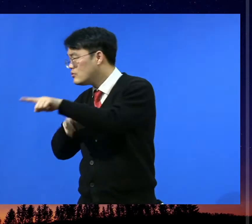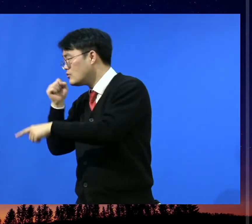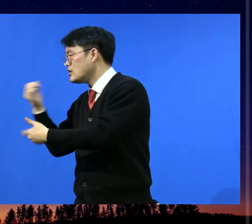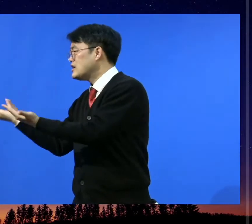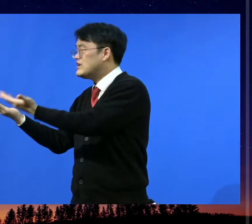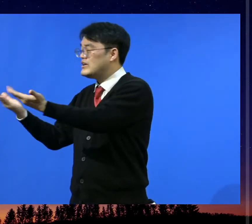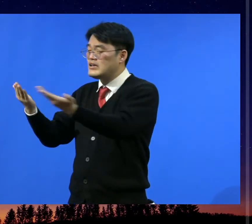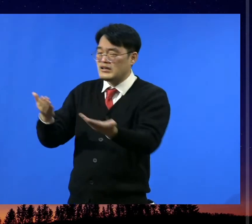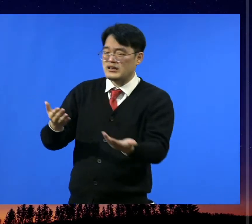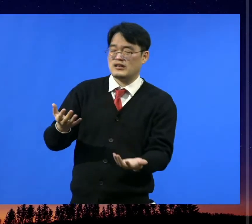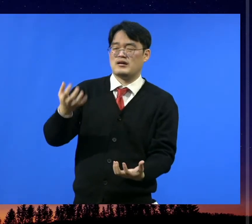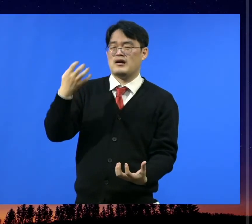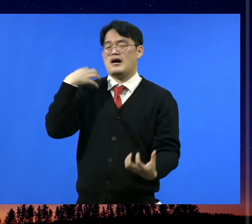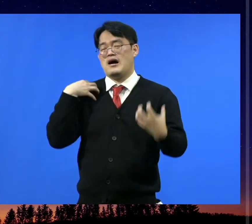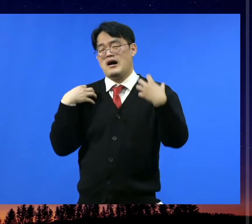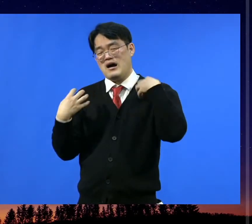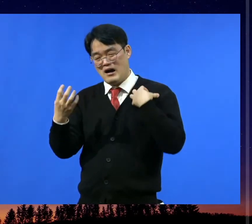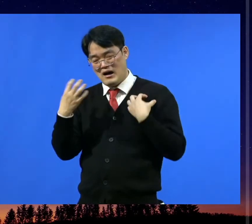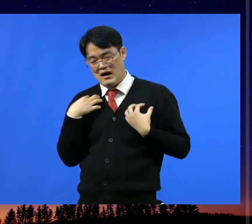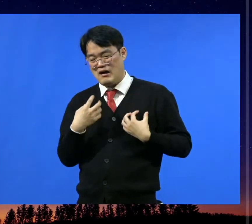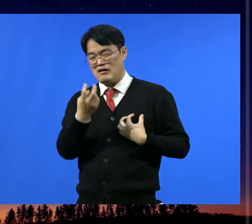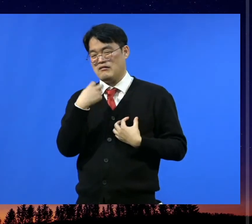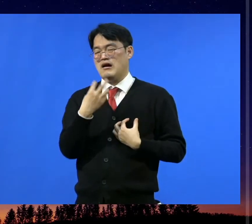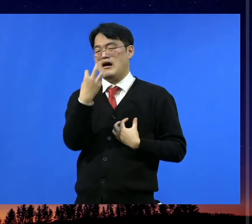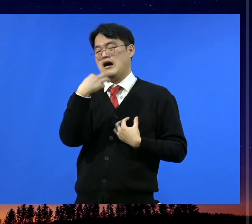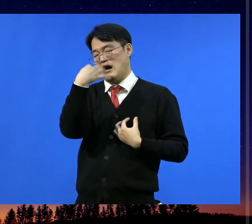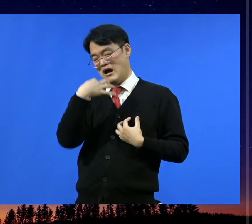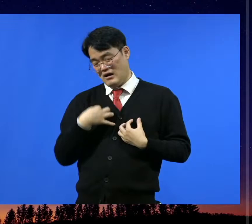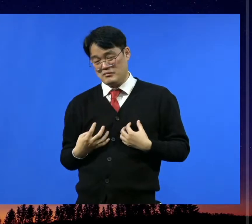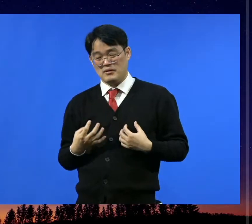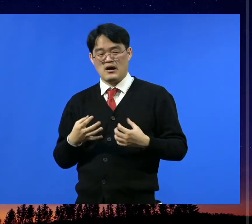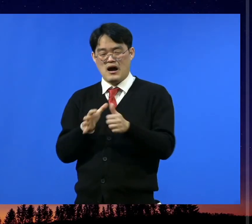바빠. 목회자들도 너무 바빠.